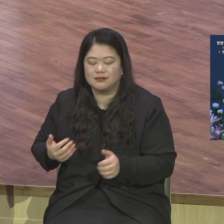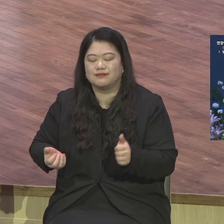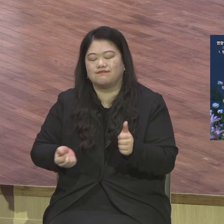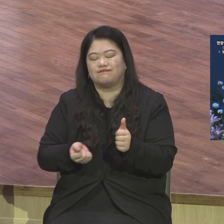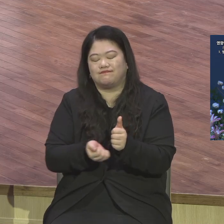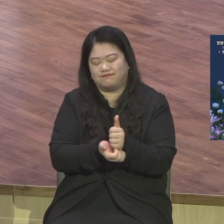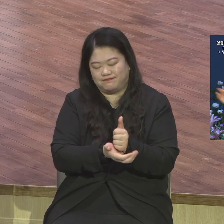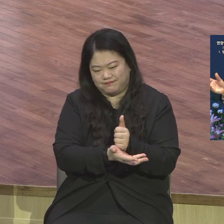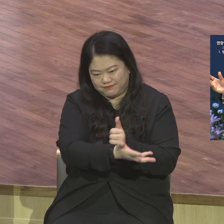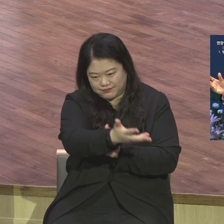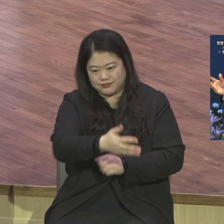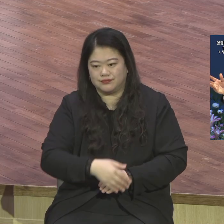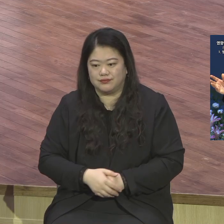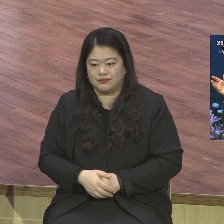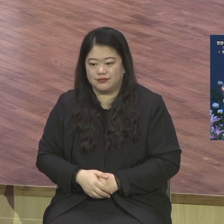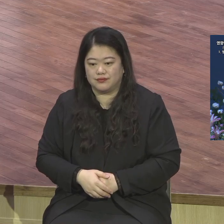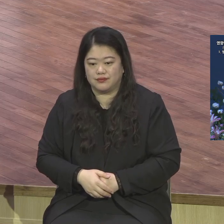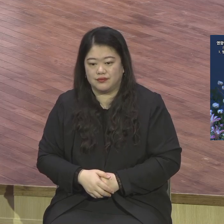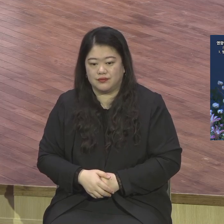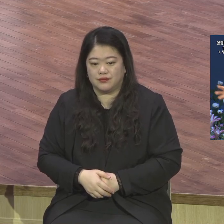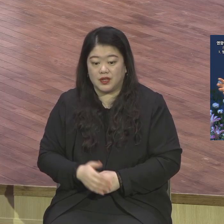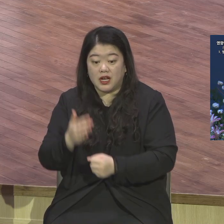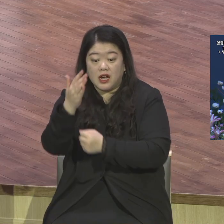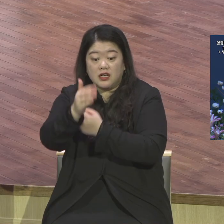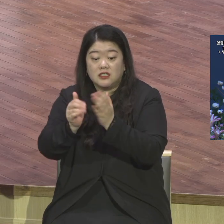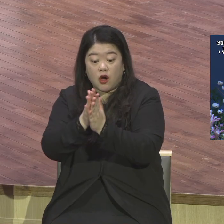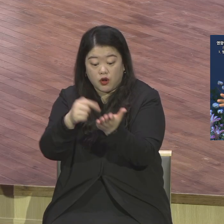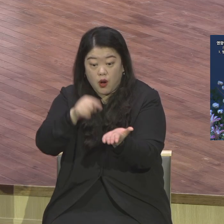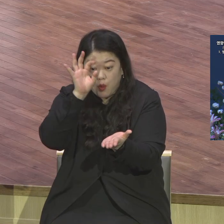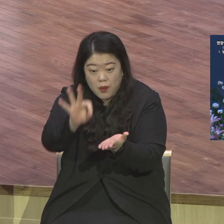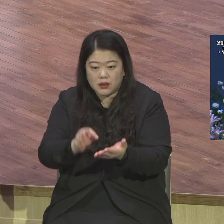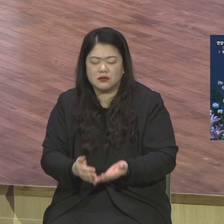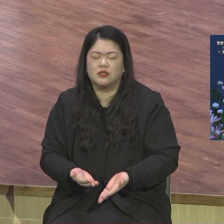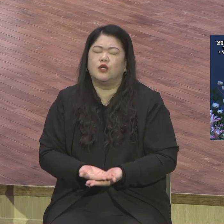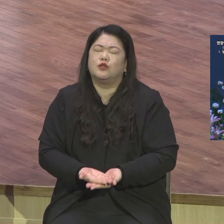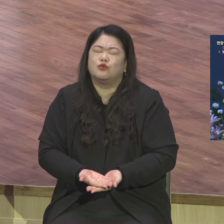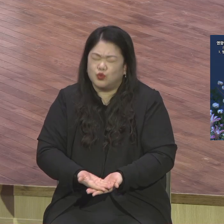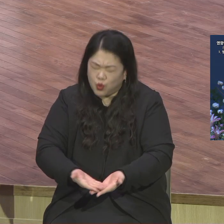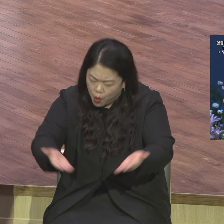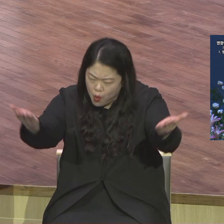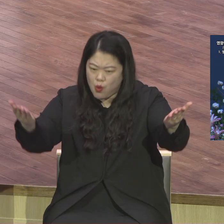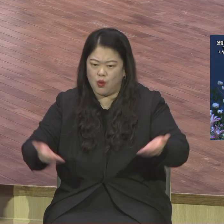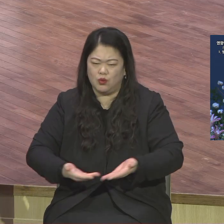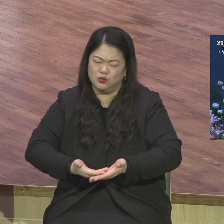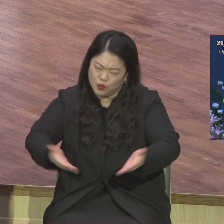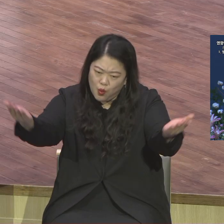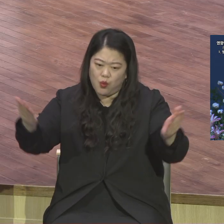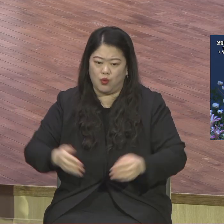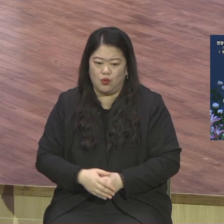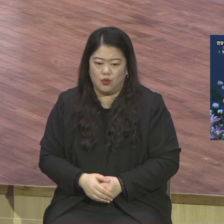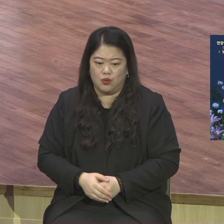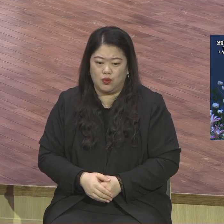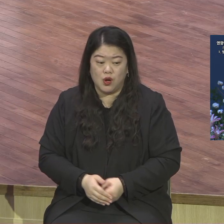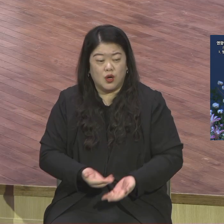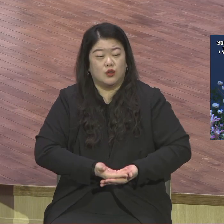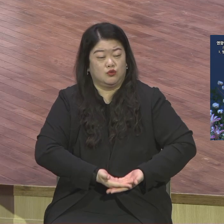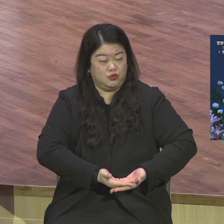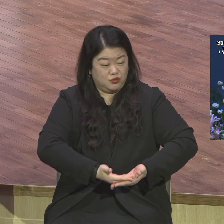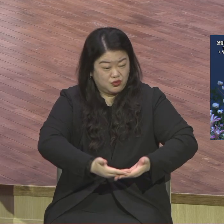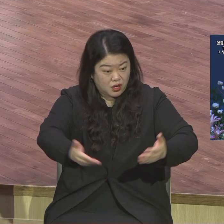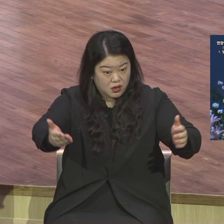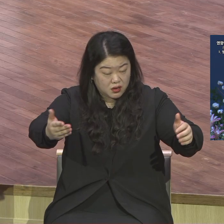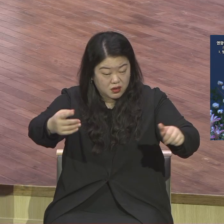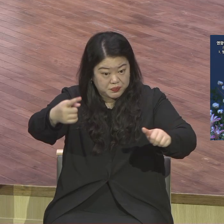그래서 성경은 말합니다. 주라. 주라. 자꾸 주라. 주라. 그리하면 내가 네게 누르고